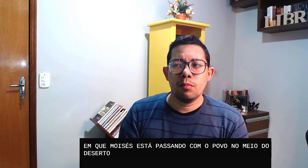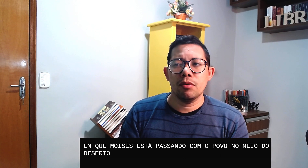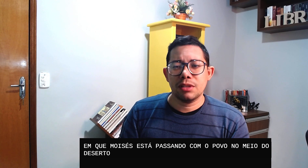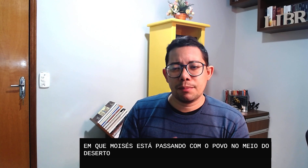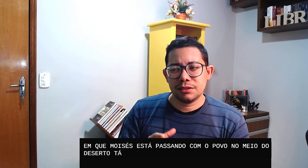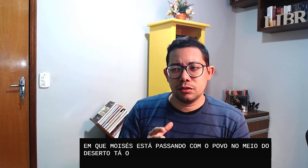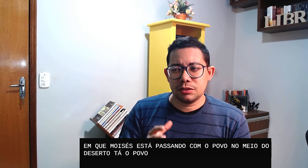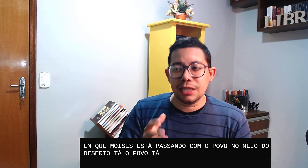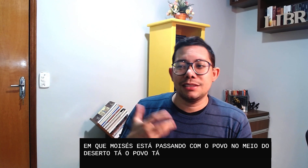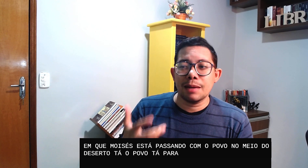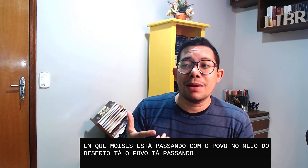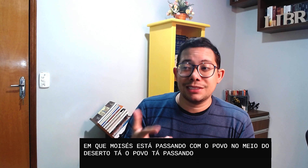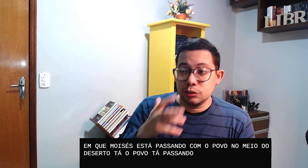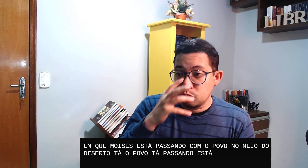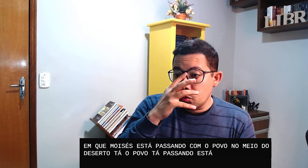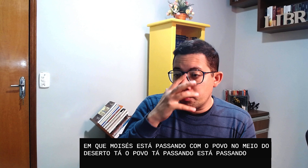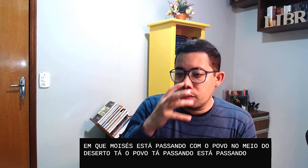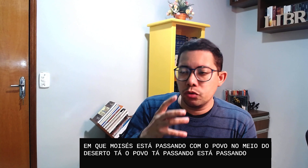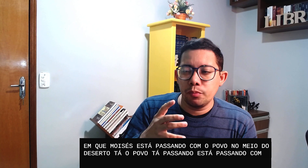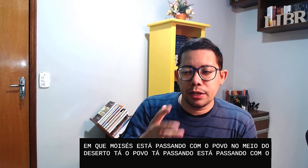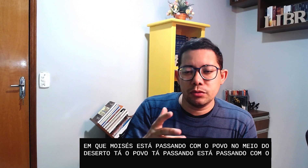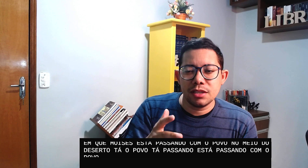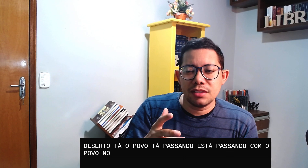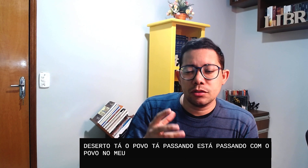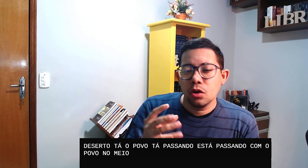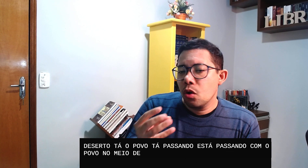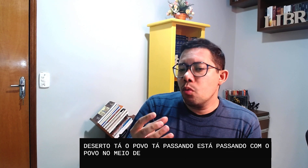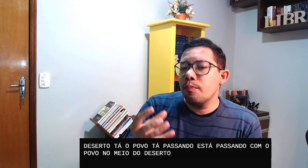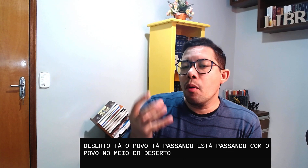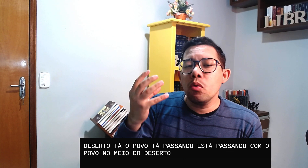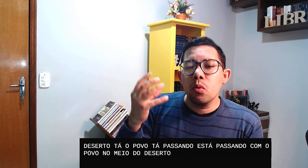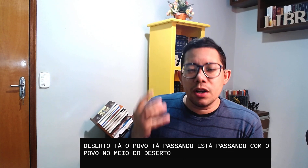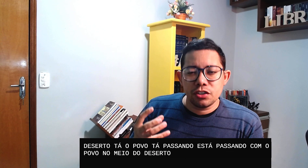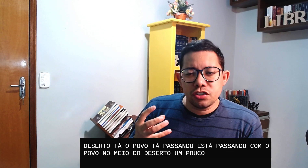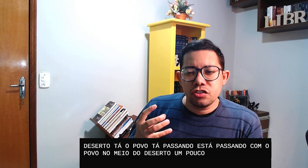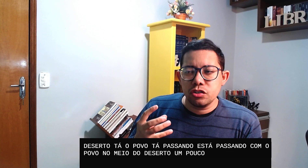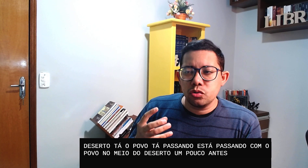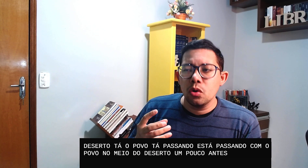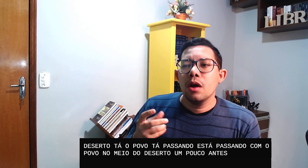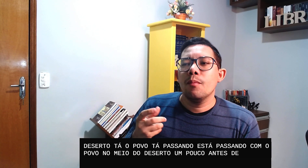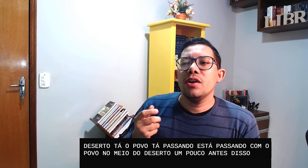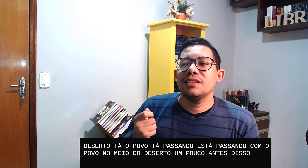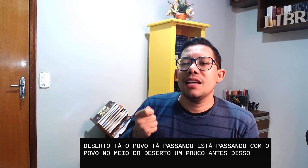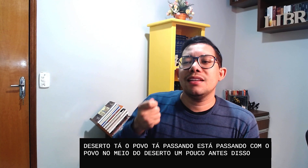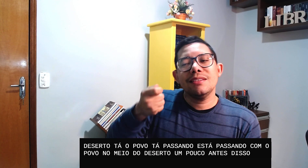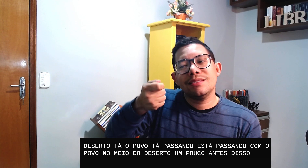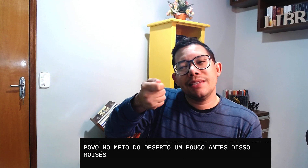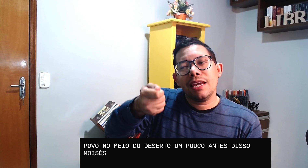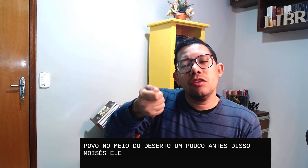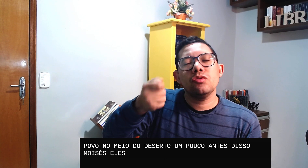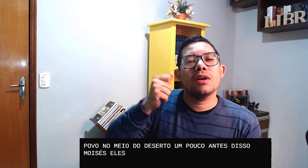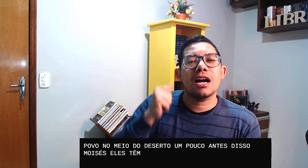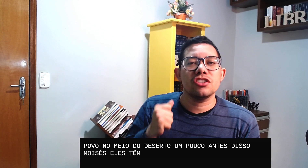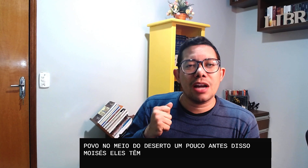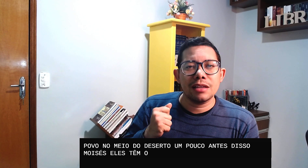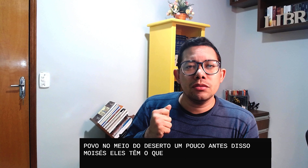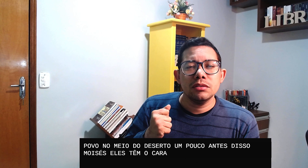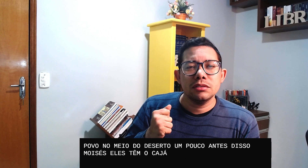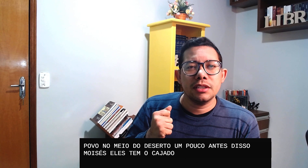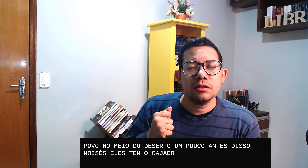povo está passando com o povo no meio do deserto. Um pouco antes disso, Moisés ele estende o cajado, certo?